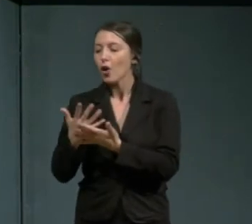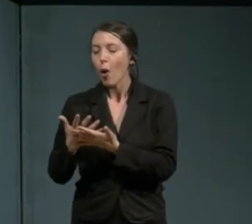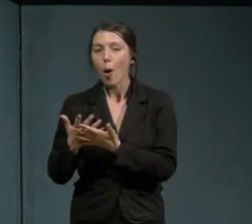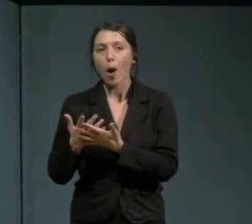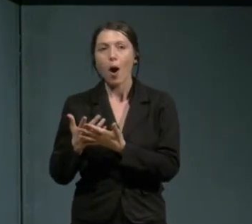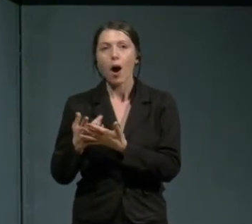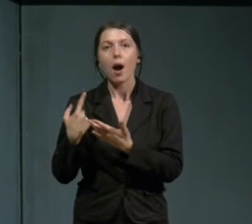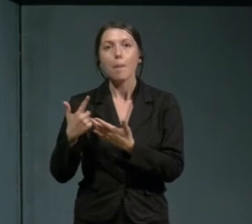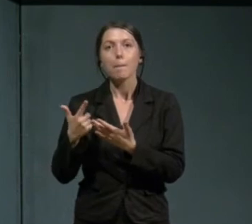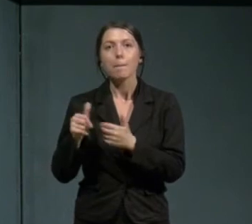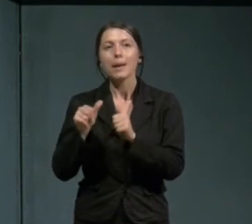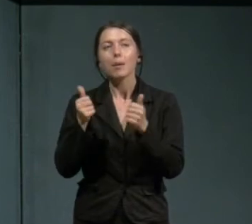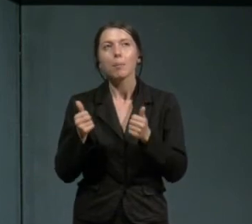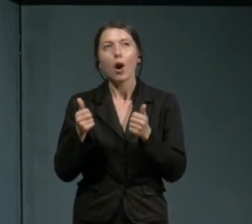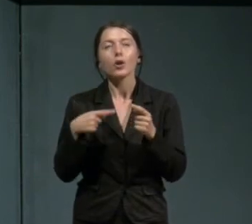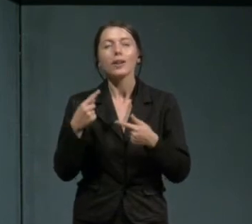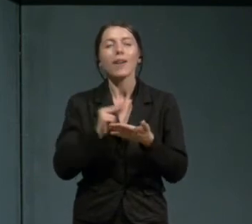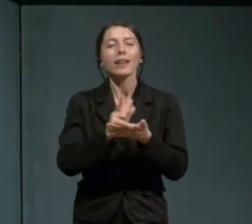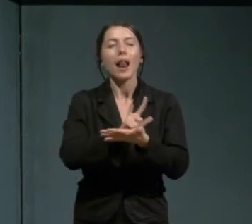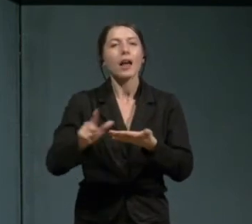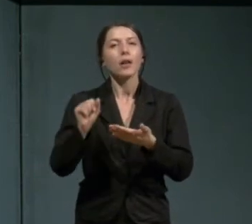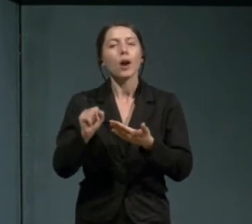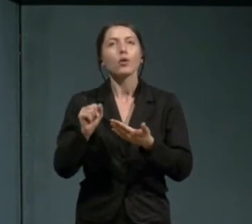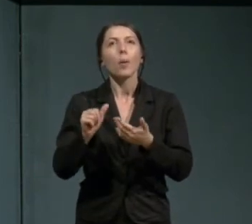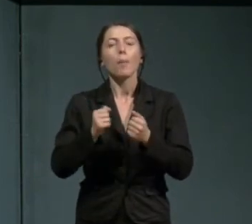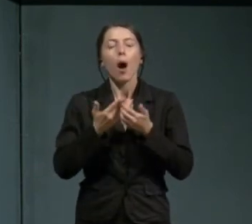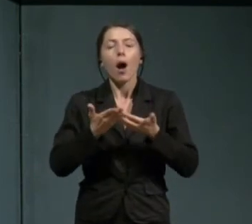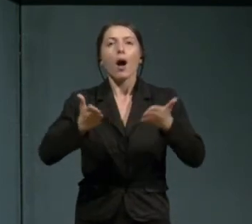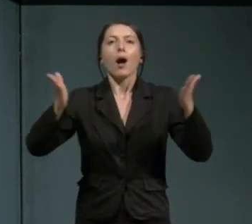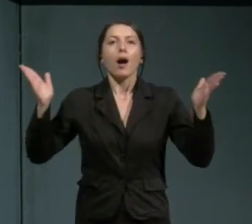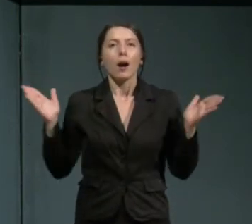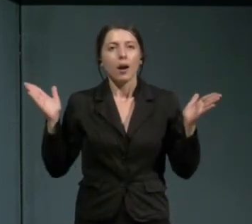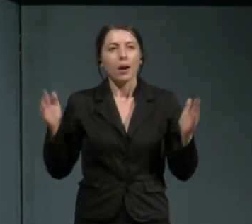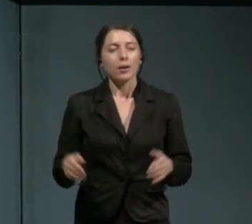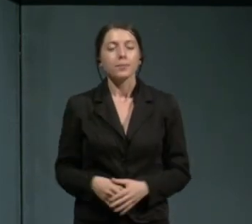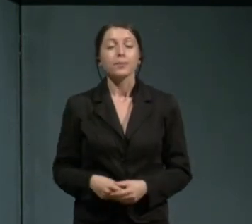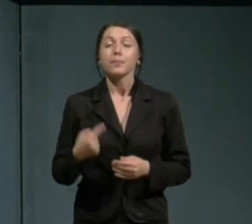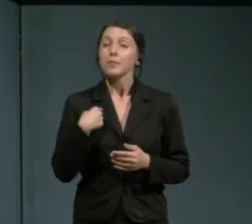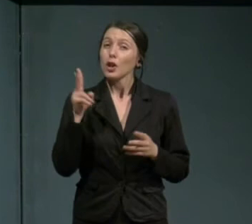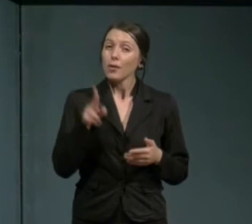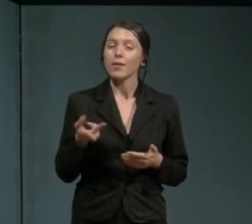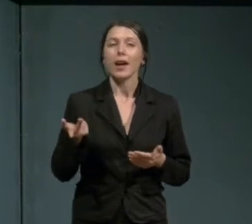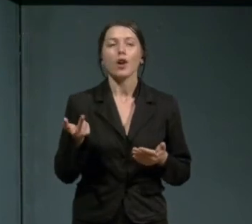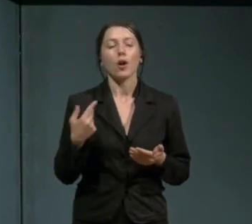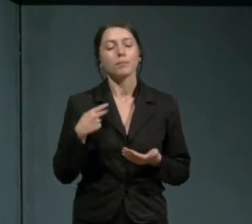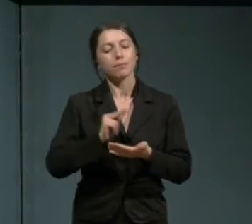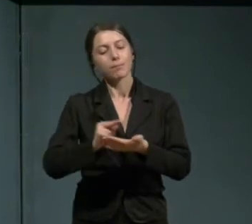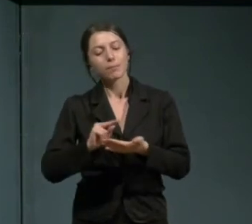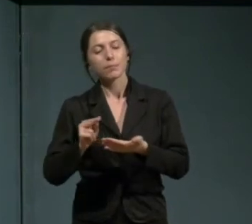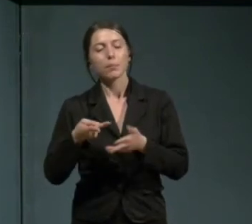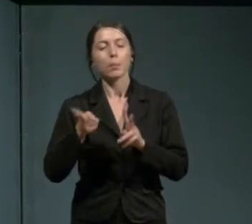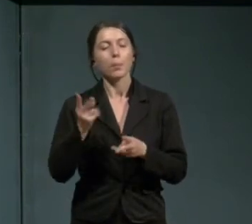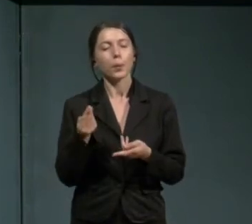che permette alla letteratura di respirare io scrivo soprattutto testi